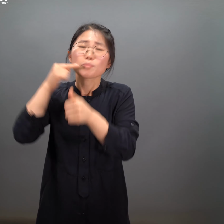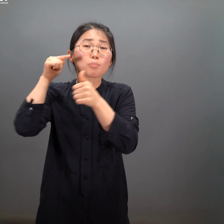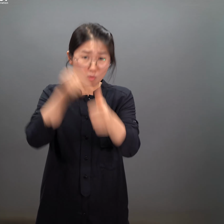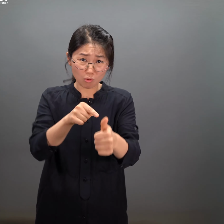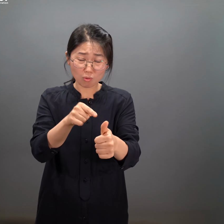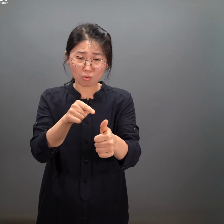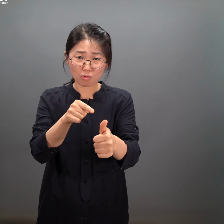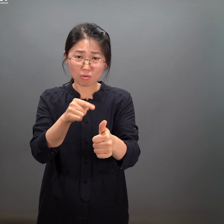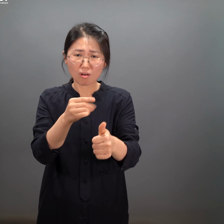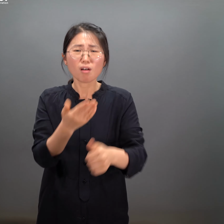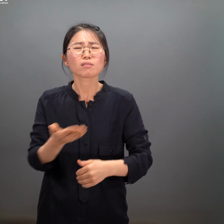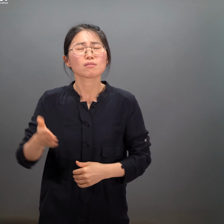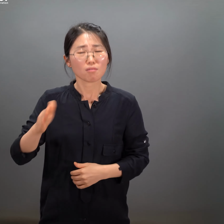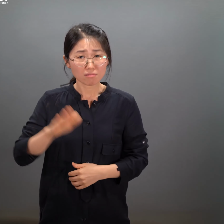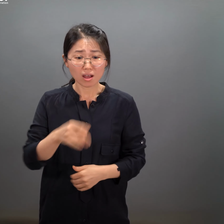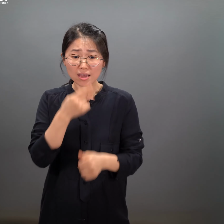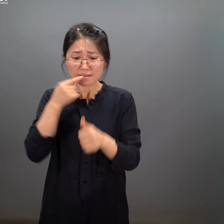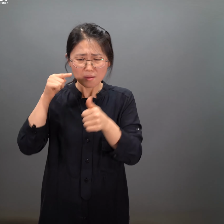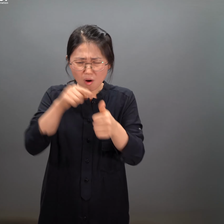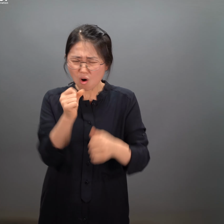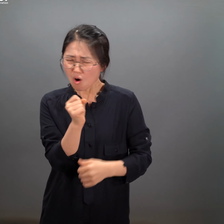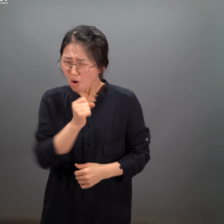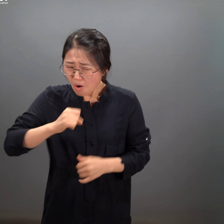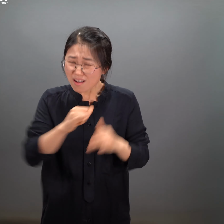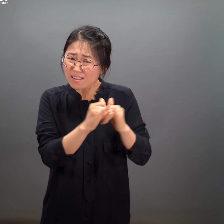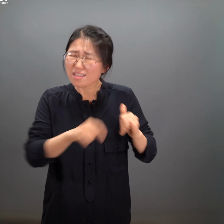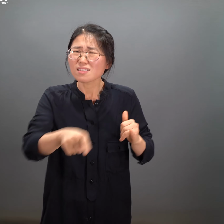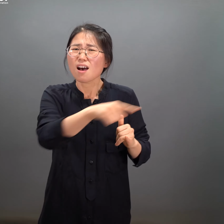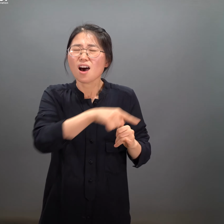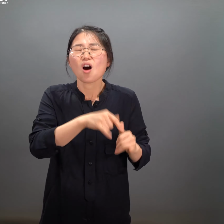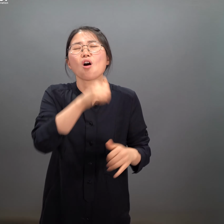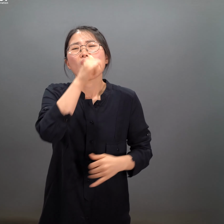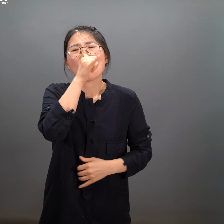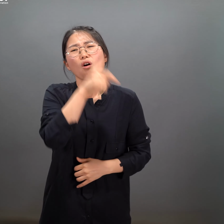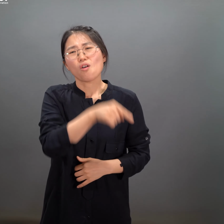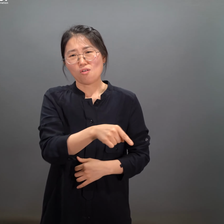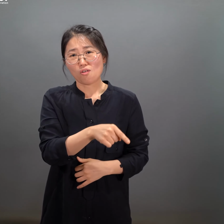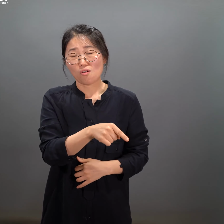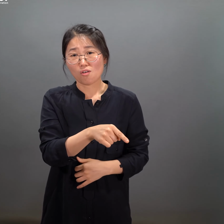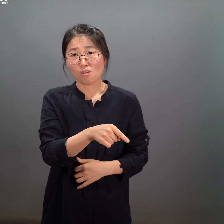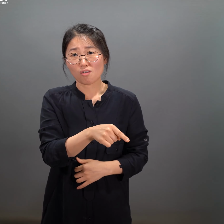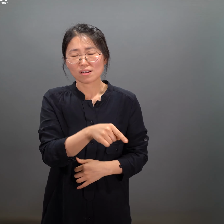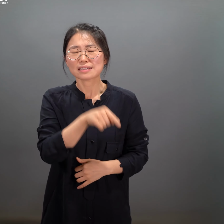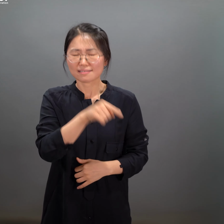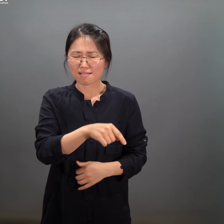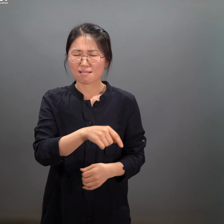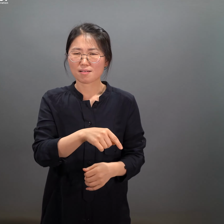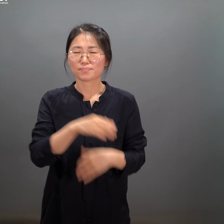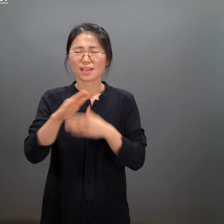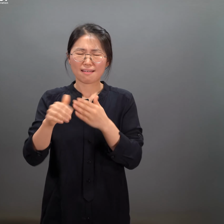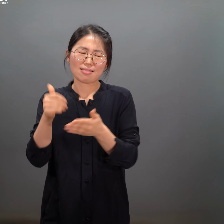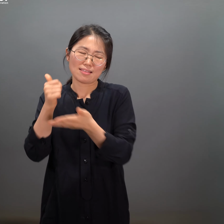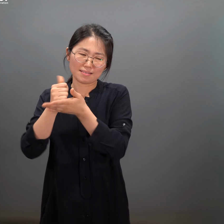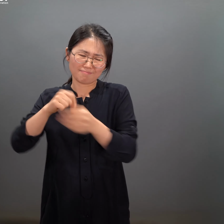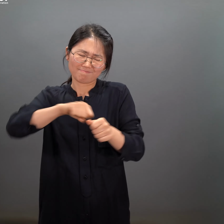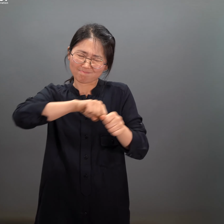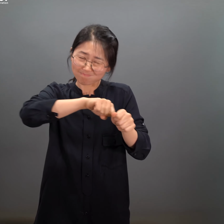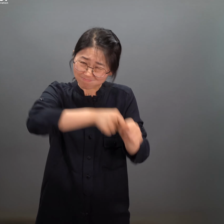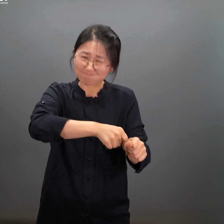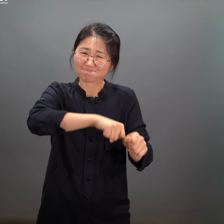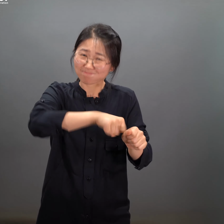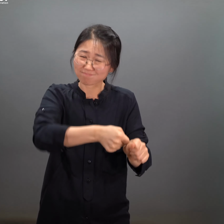출애굽한 이스라엘 백성들이 안식일을 잘 지키는지 안 지키는지 시험하시고 그렇지 않은